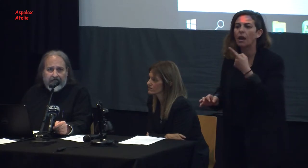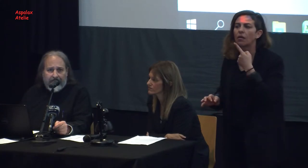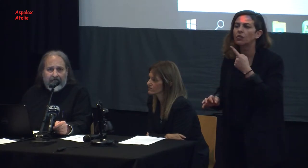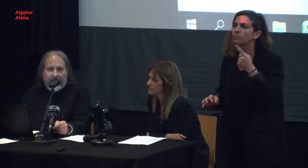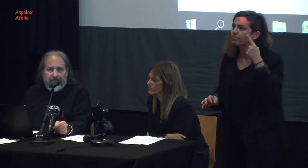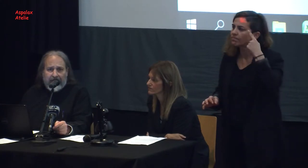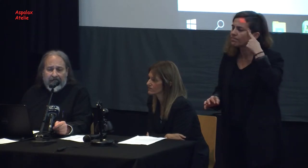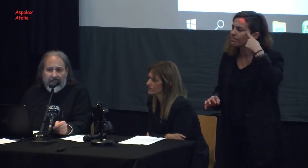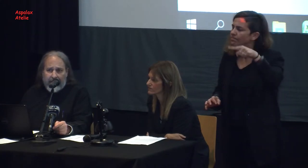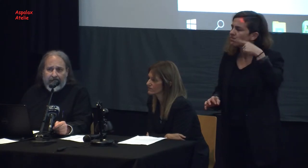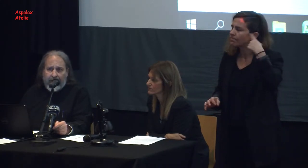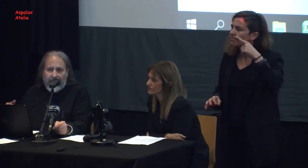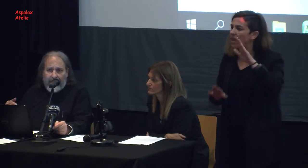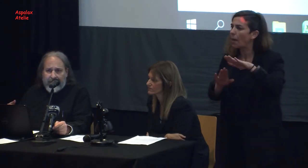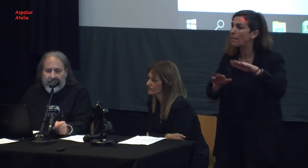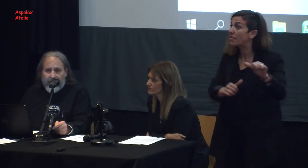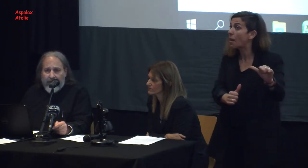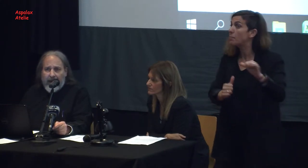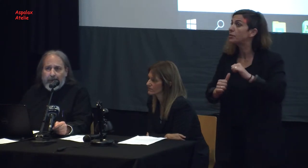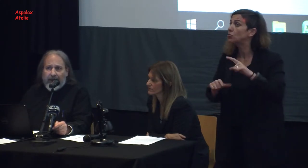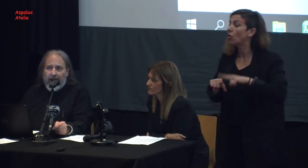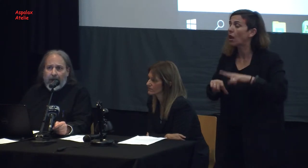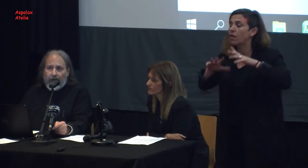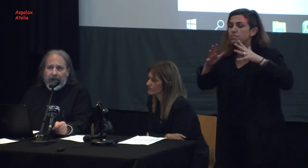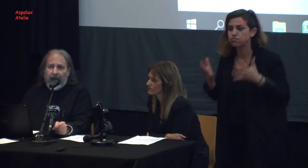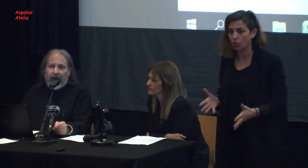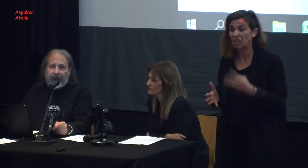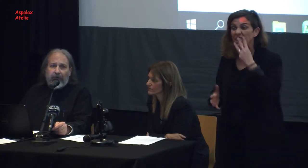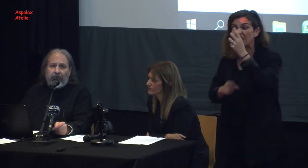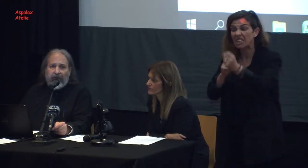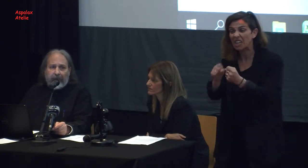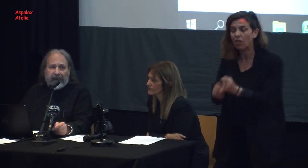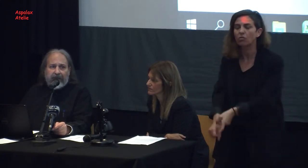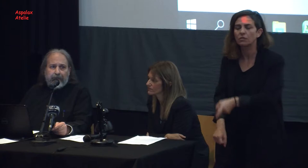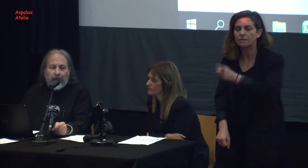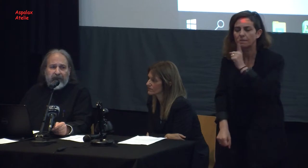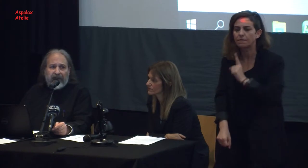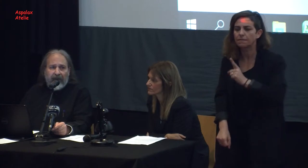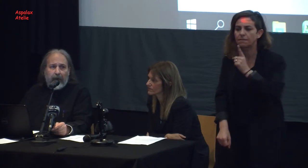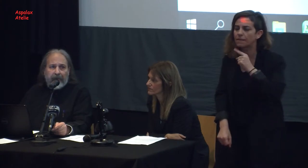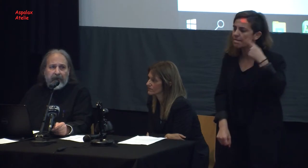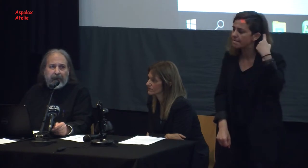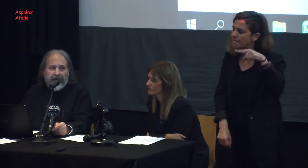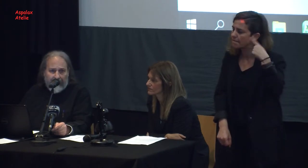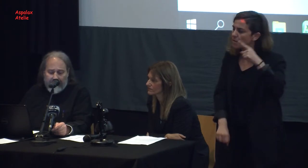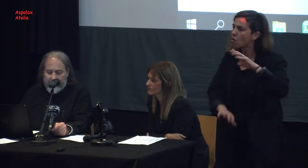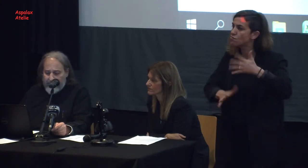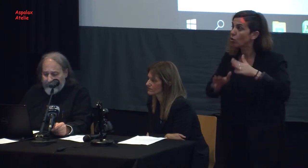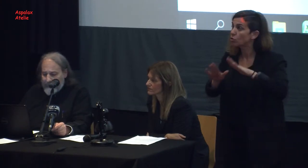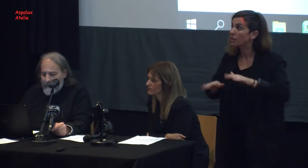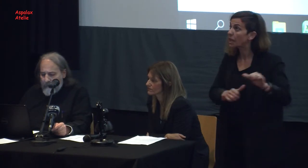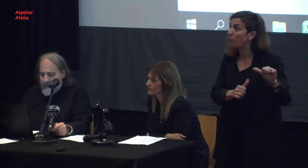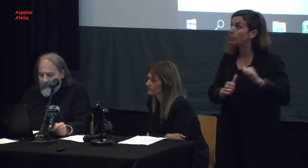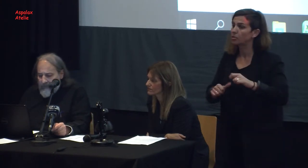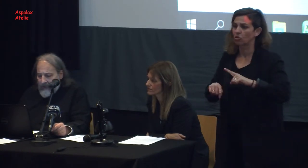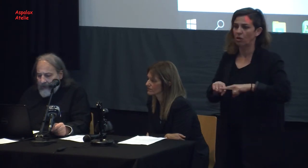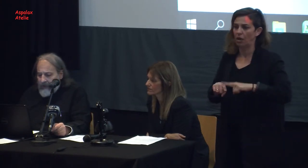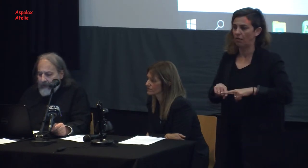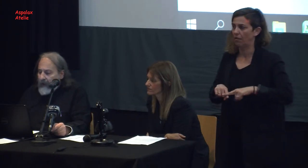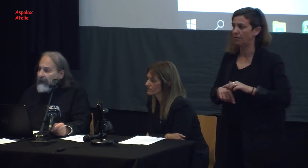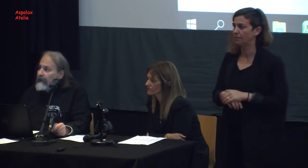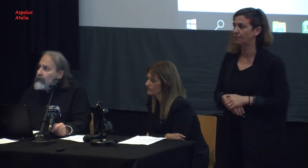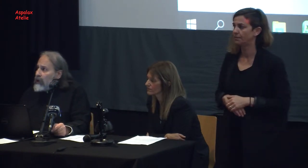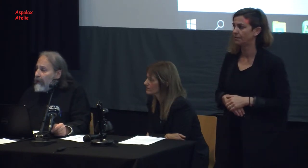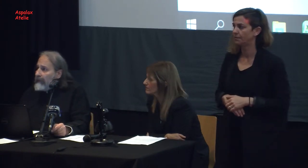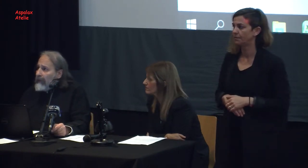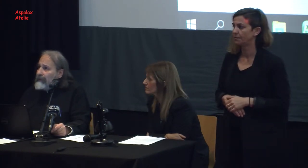παιδιά μας. Σε κάθε συνεδρία επί 3 χρόνια αυτό ήταν το θέμα της. Πώς θα φέρουμε πίσω τα παιδιά μας.